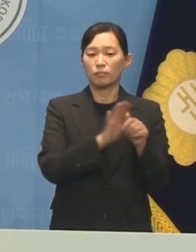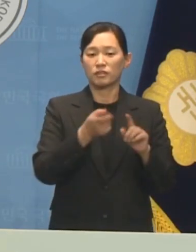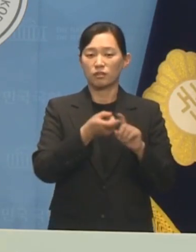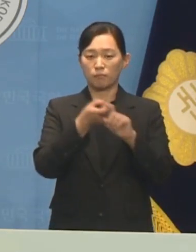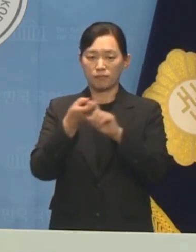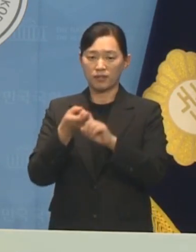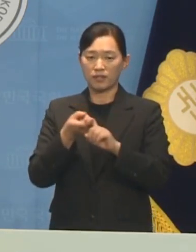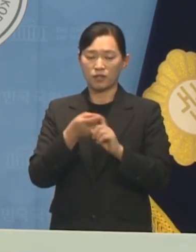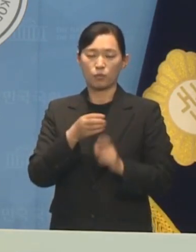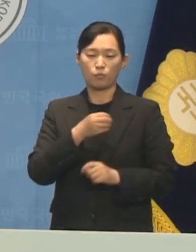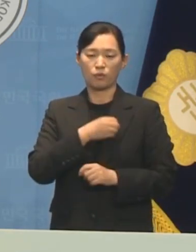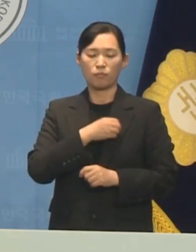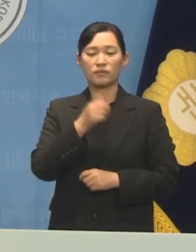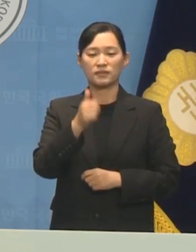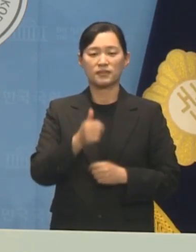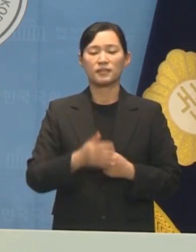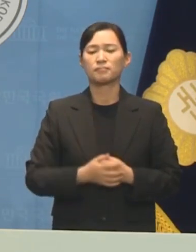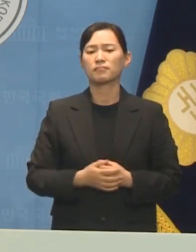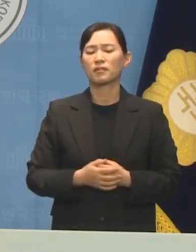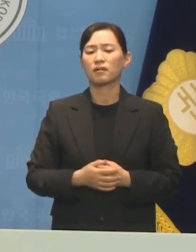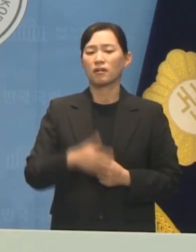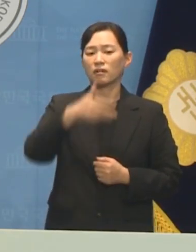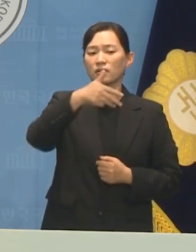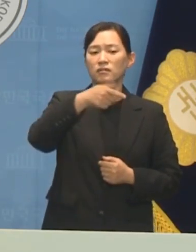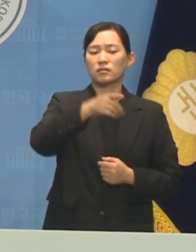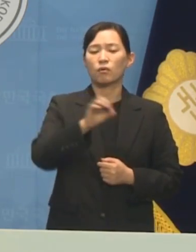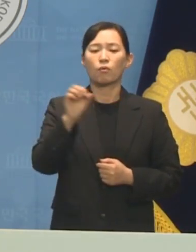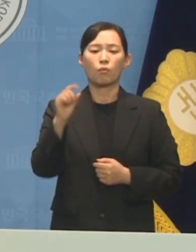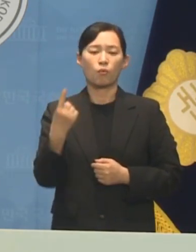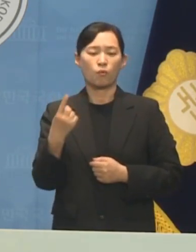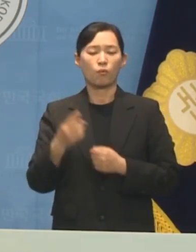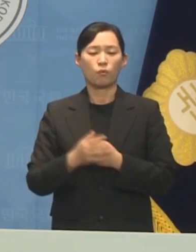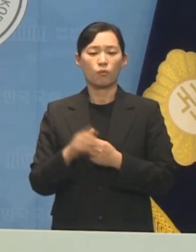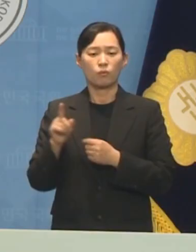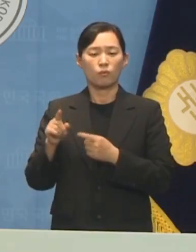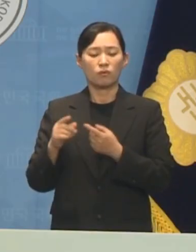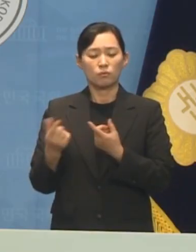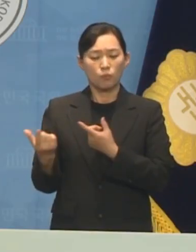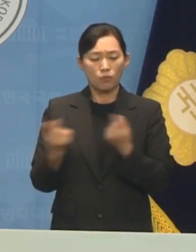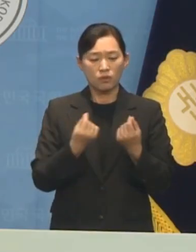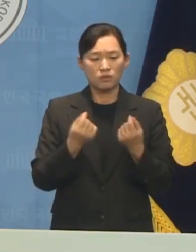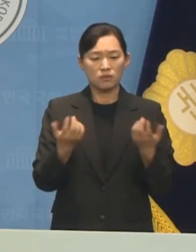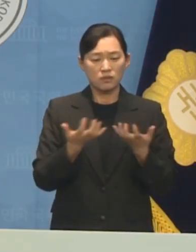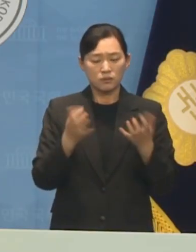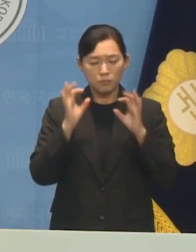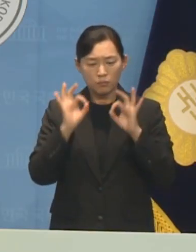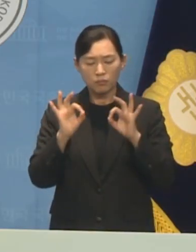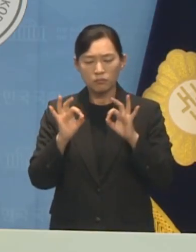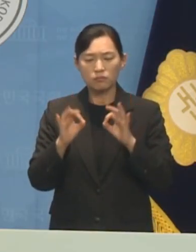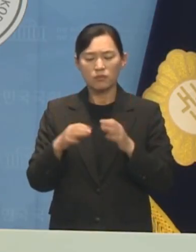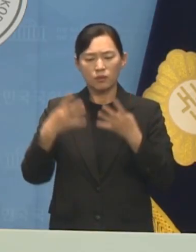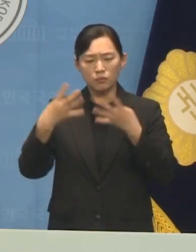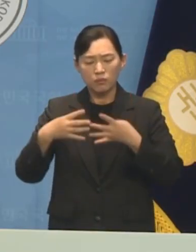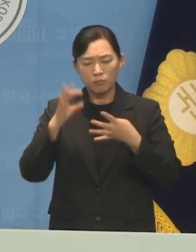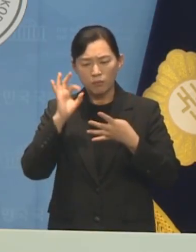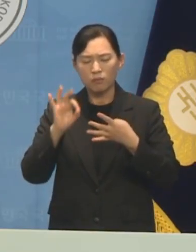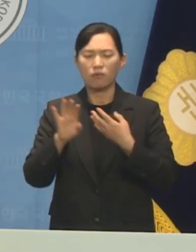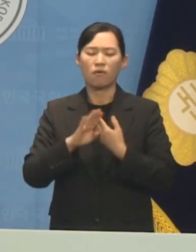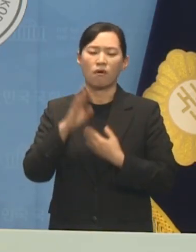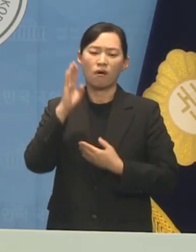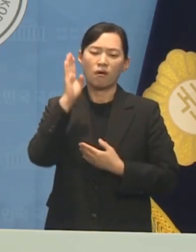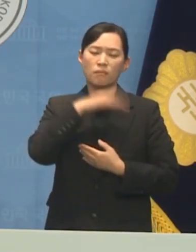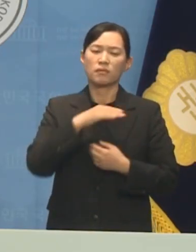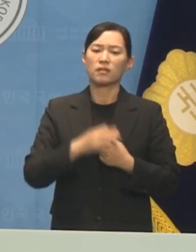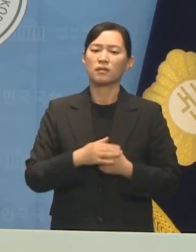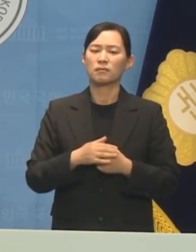서비스연맹위원장 김광창입니다. 청혼아이스 지부 조합원들이 동종업계에서 노동조건과 처우가 가장 열악하다는 것은